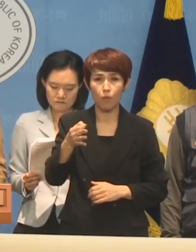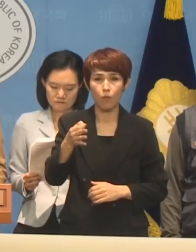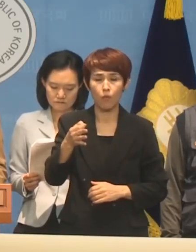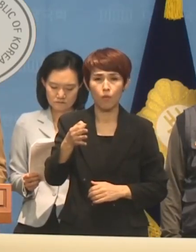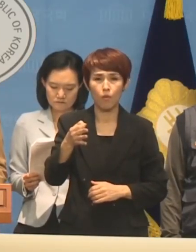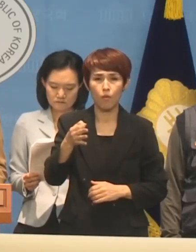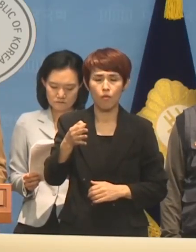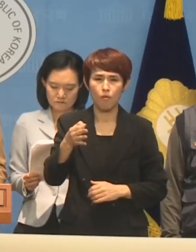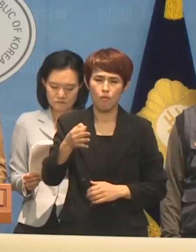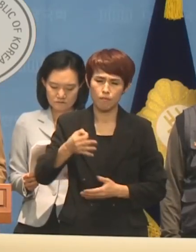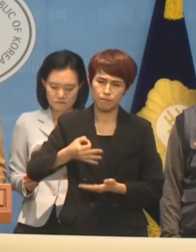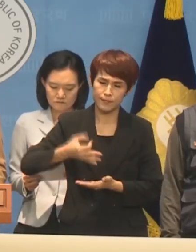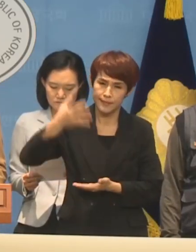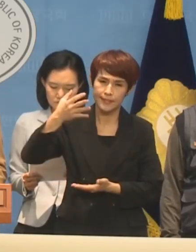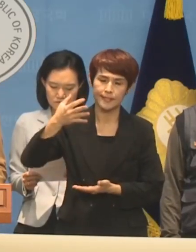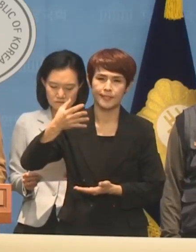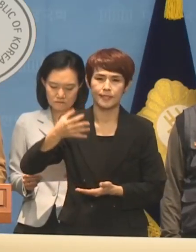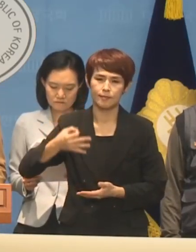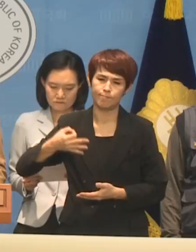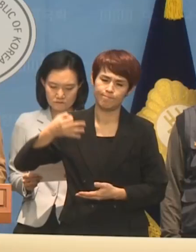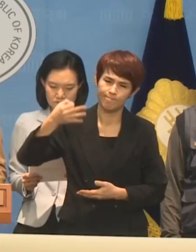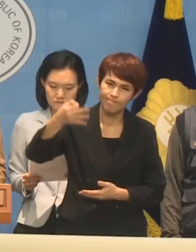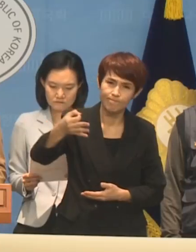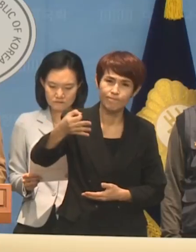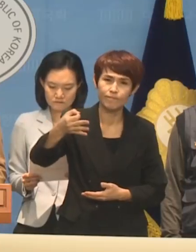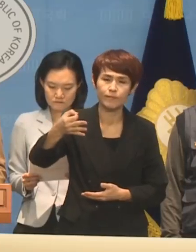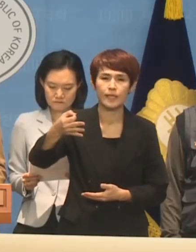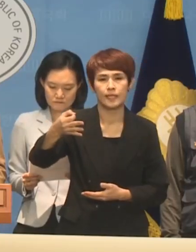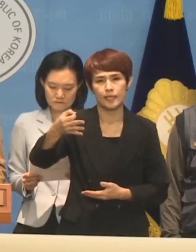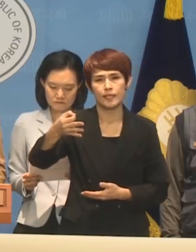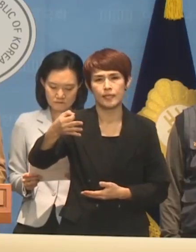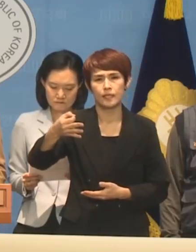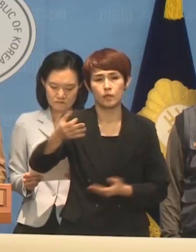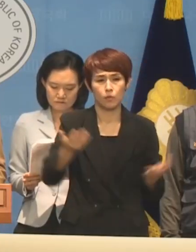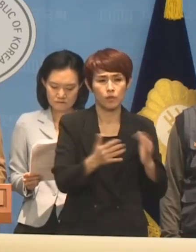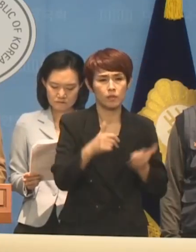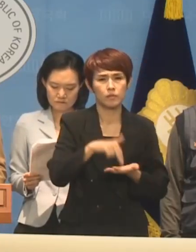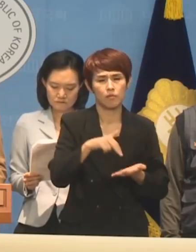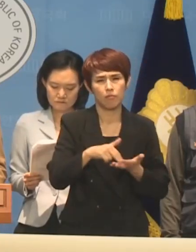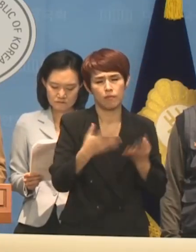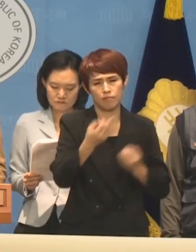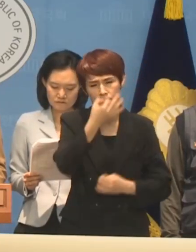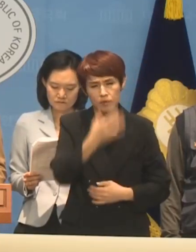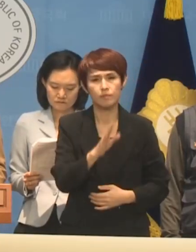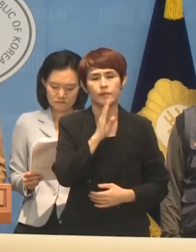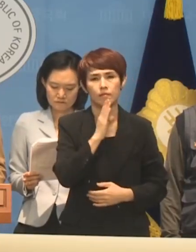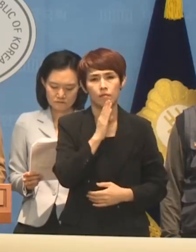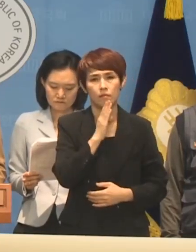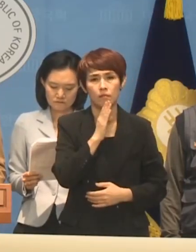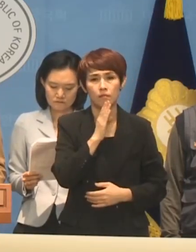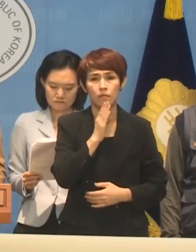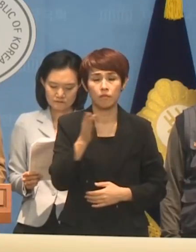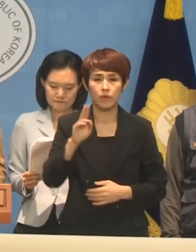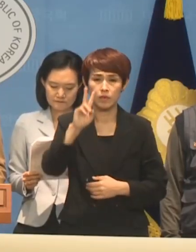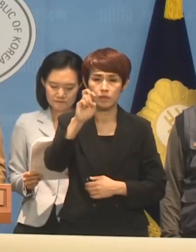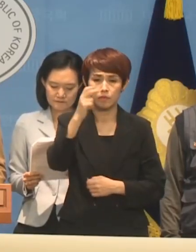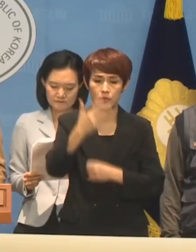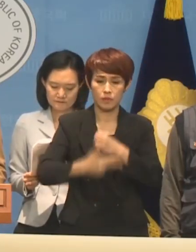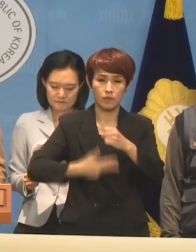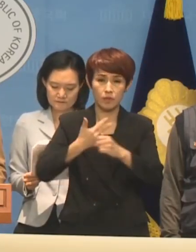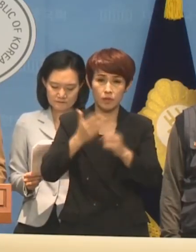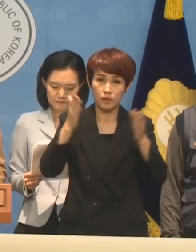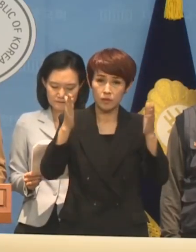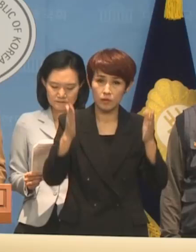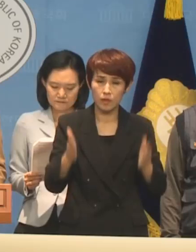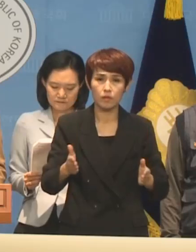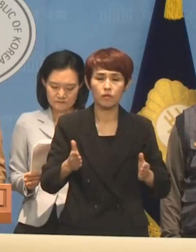꽤 많은 금액을 더 내야 하는 노동자 입장에서는 고통일 수밖에 없습니다. 그러나 지난 27년 동안 한 번도